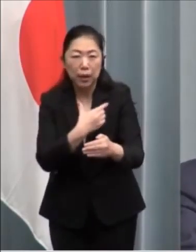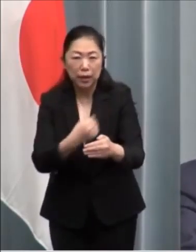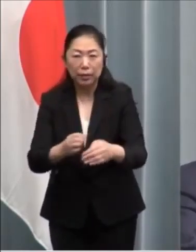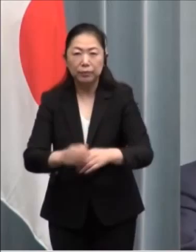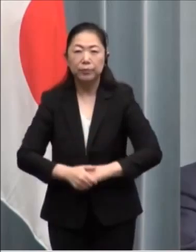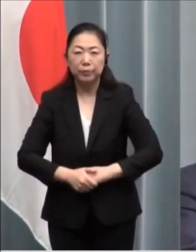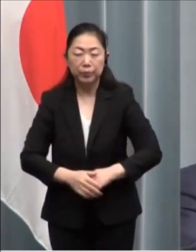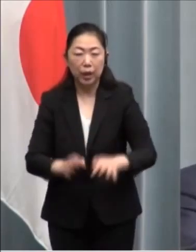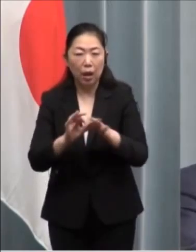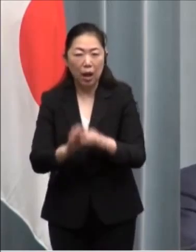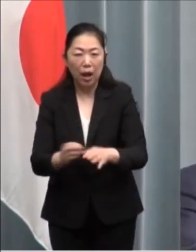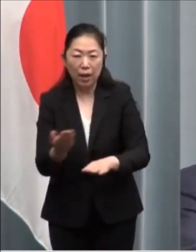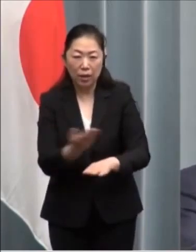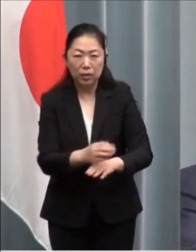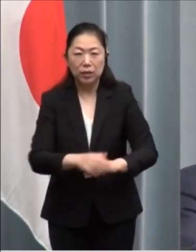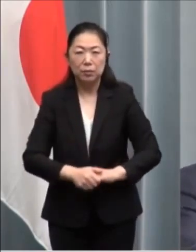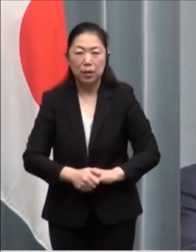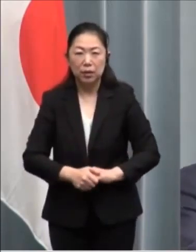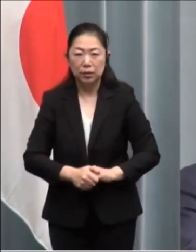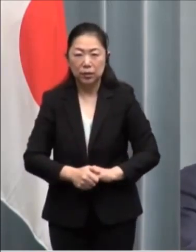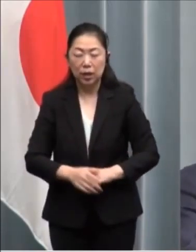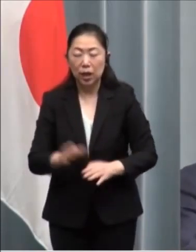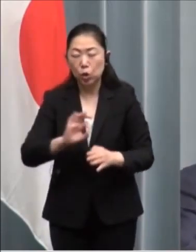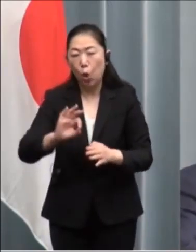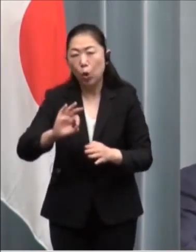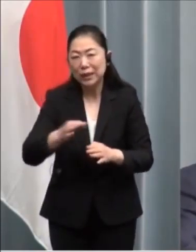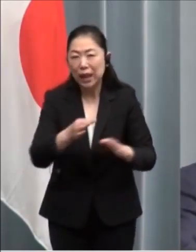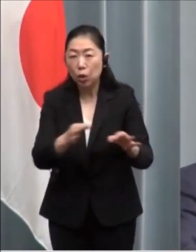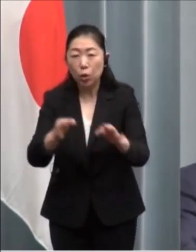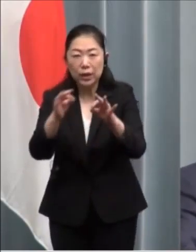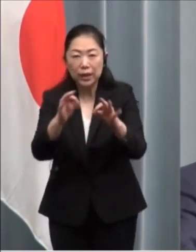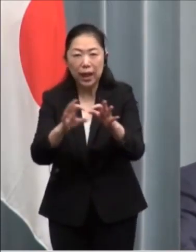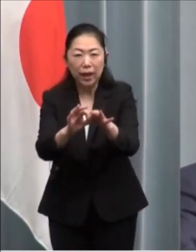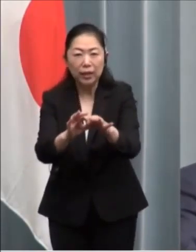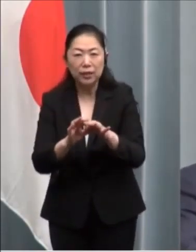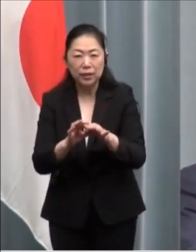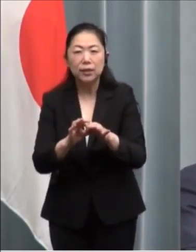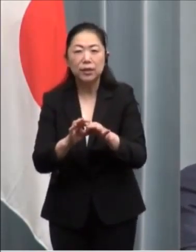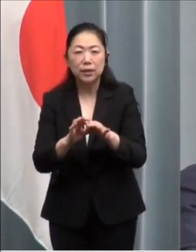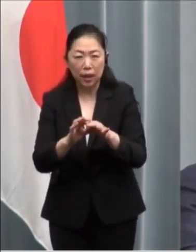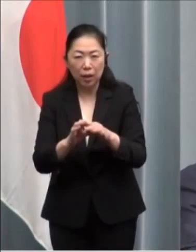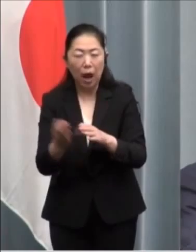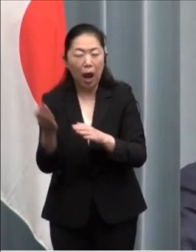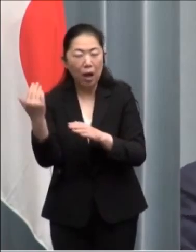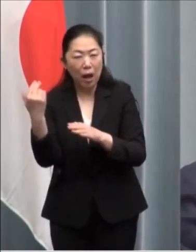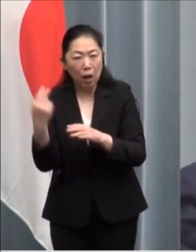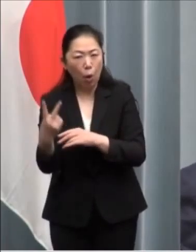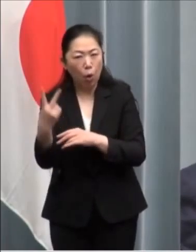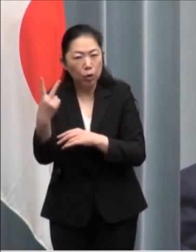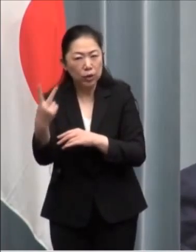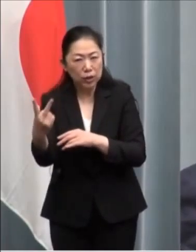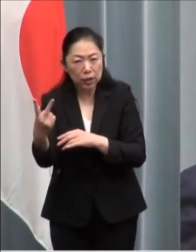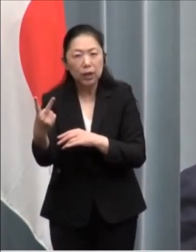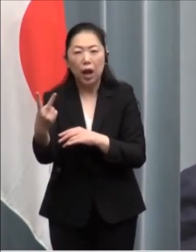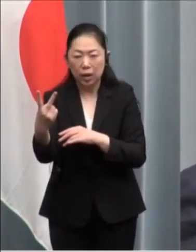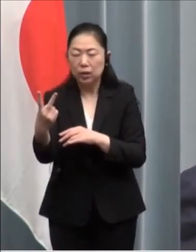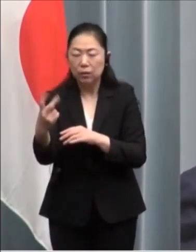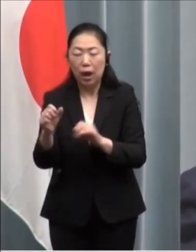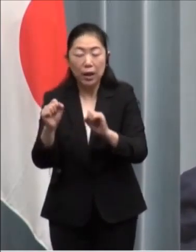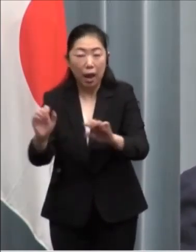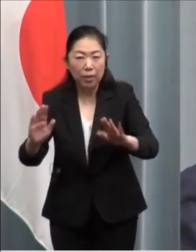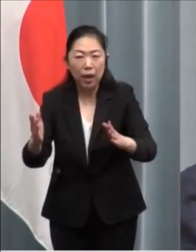して、これまでですね、消費税の引き上げに関しては過去2回は軽減税率が同時導入をされてい